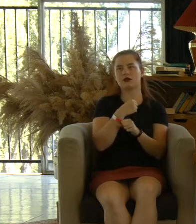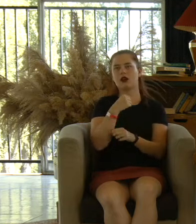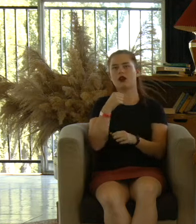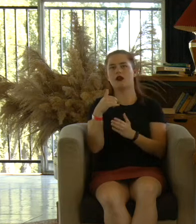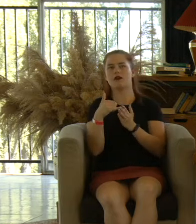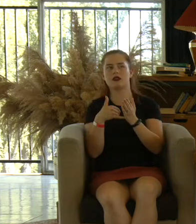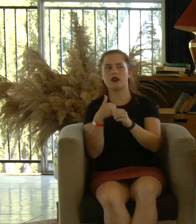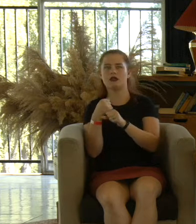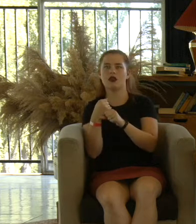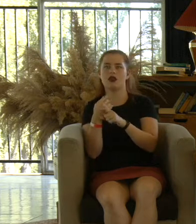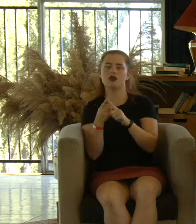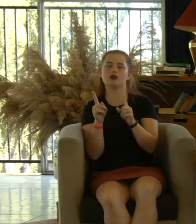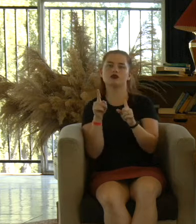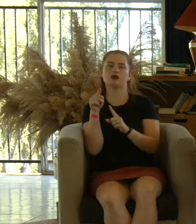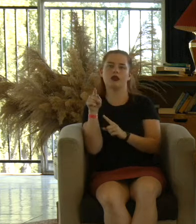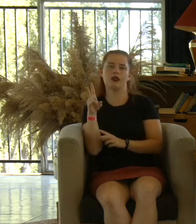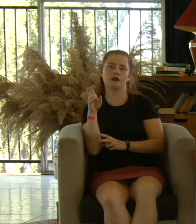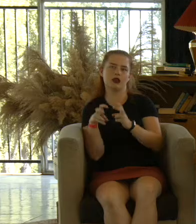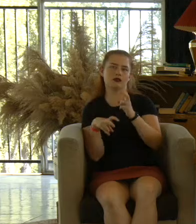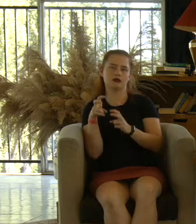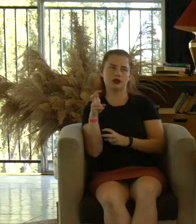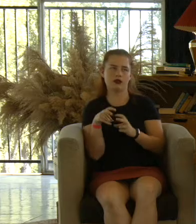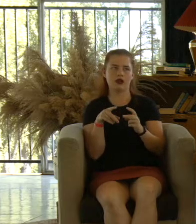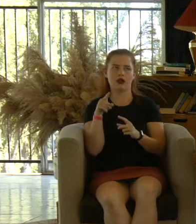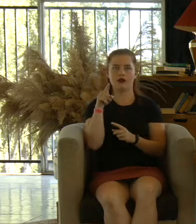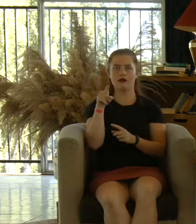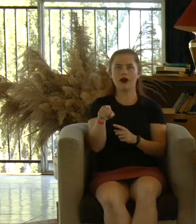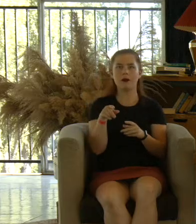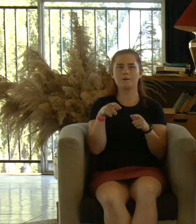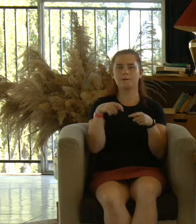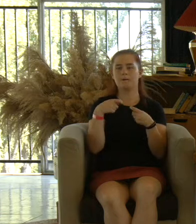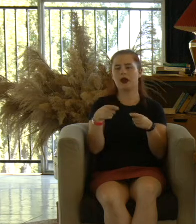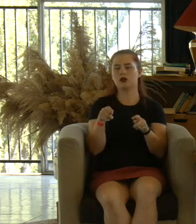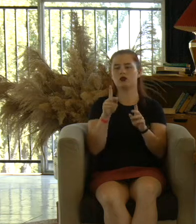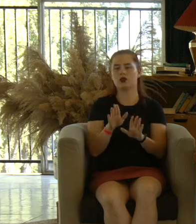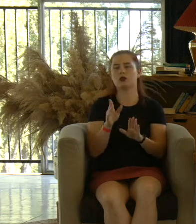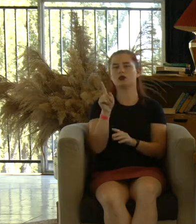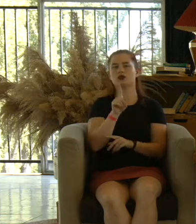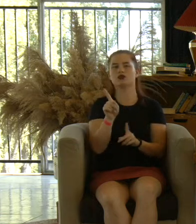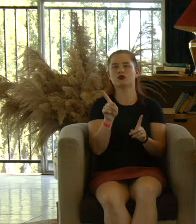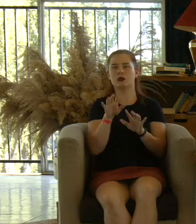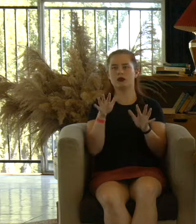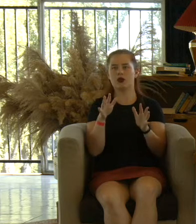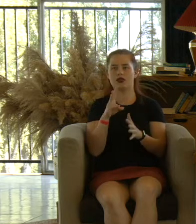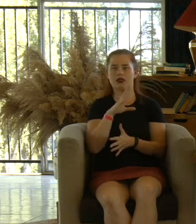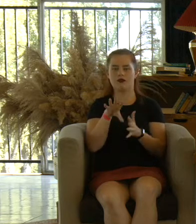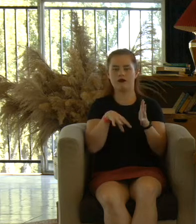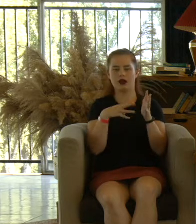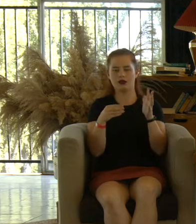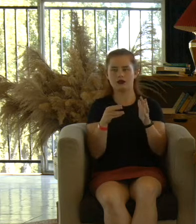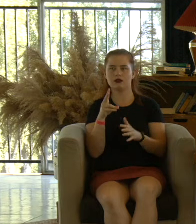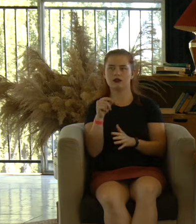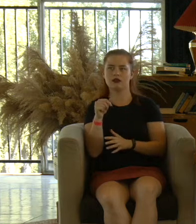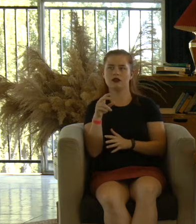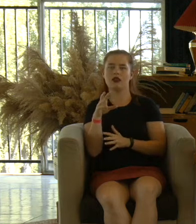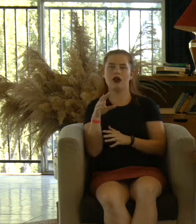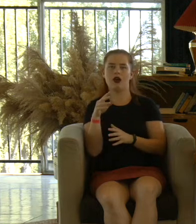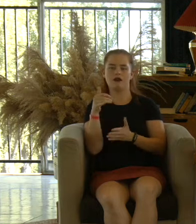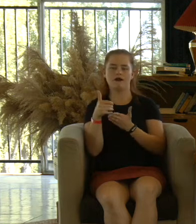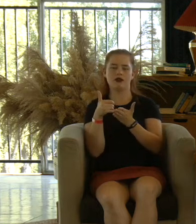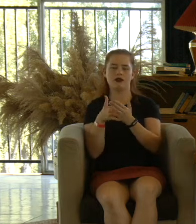то, что происходит в винодельне. То есть лейба органик вам говорит только о том, что происходит на винограднике. Что происходит на винодельне, вы не